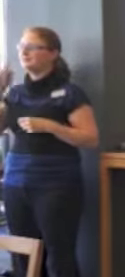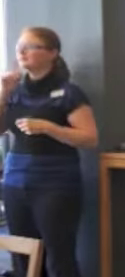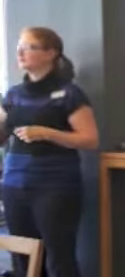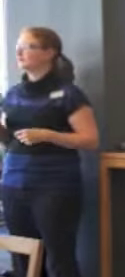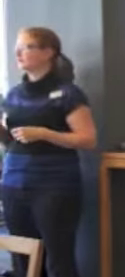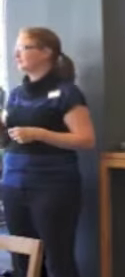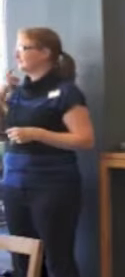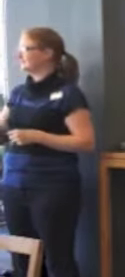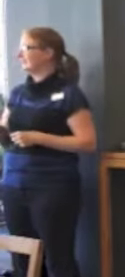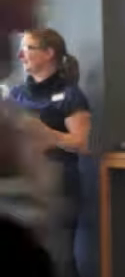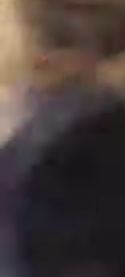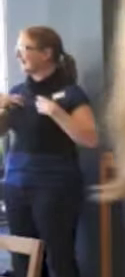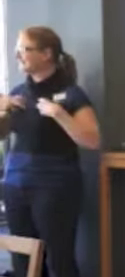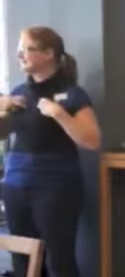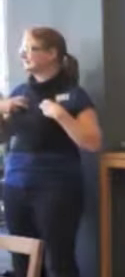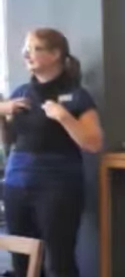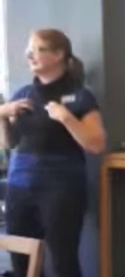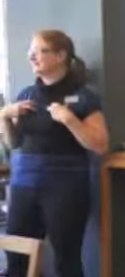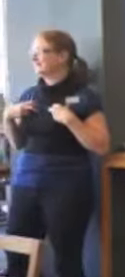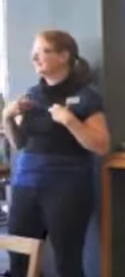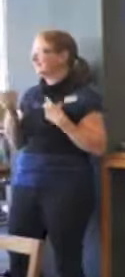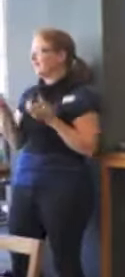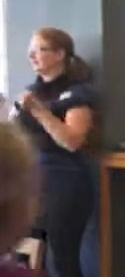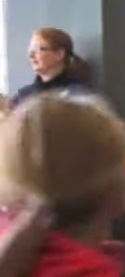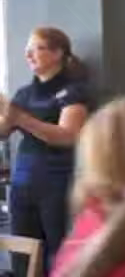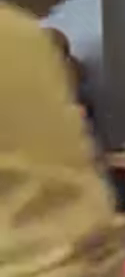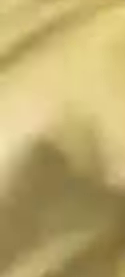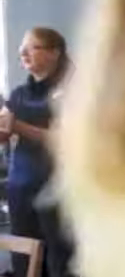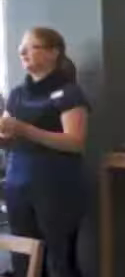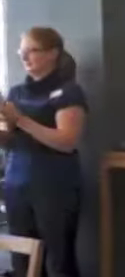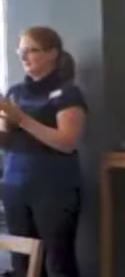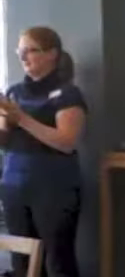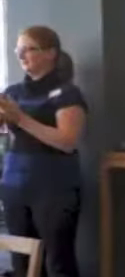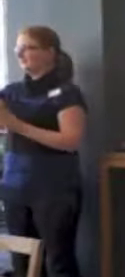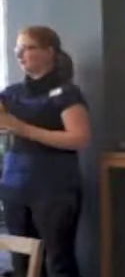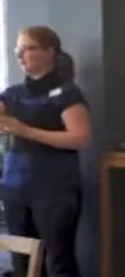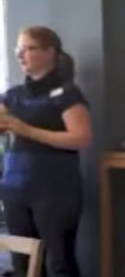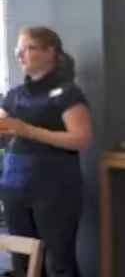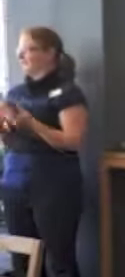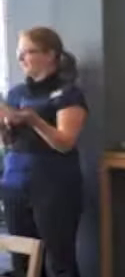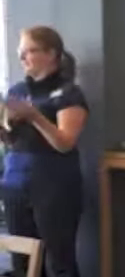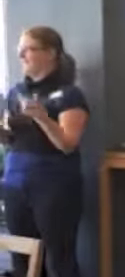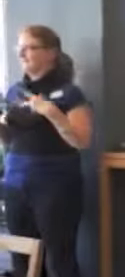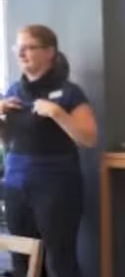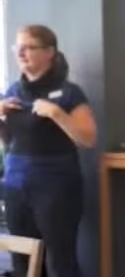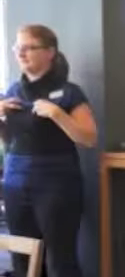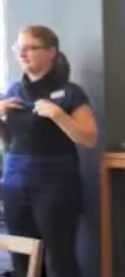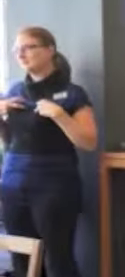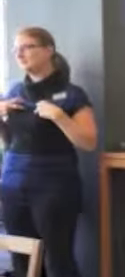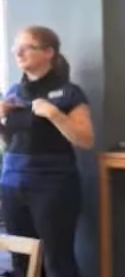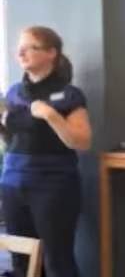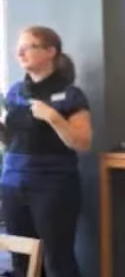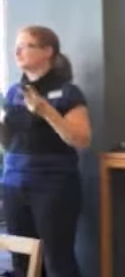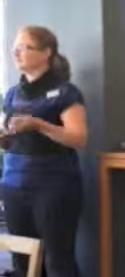och aktiva i det här. För ytterligare i de här företagen, i väntan på att bli anställda, man kan kalla sig